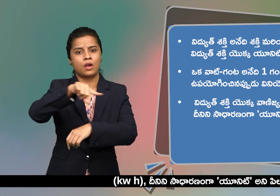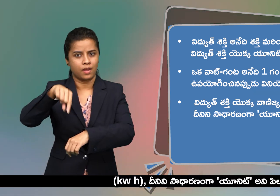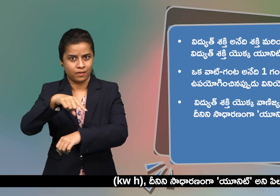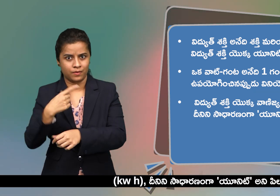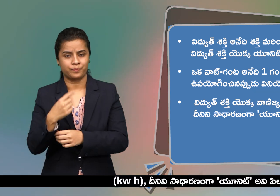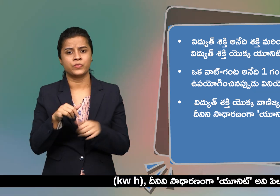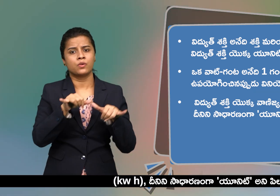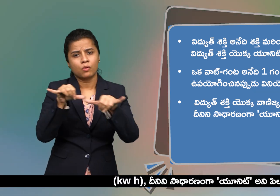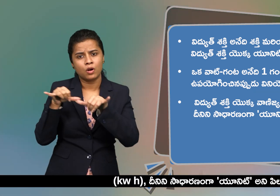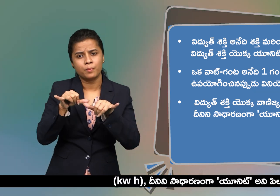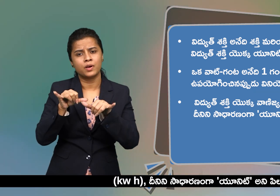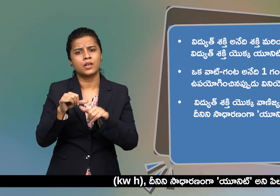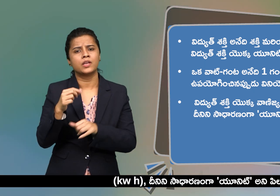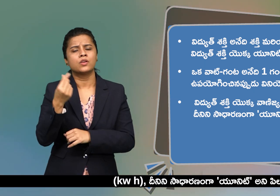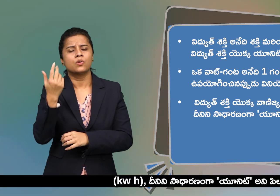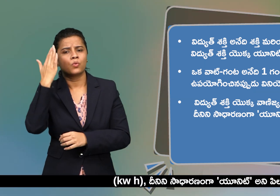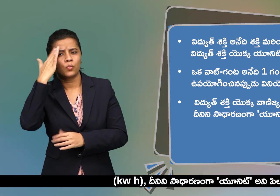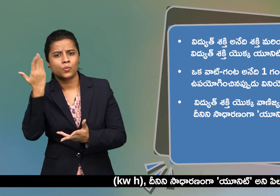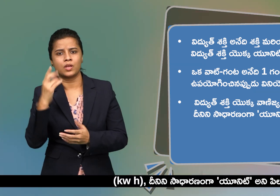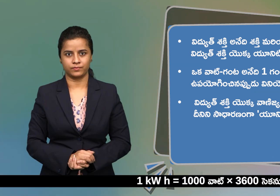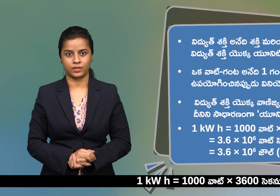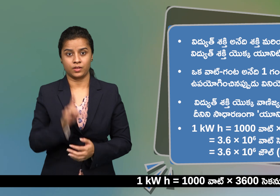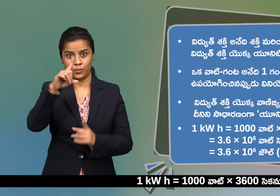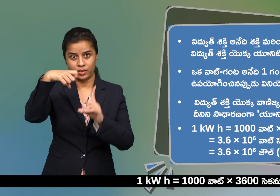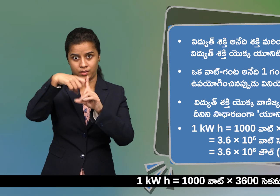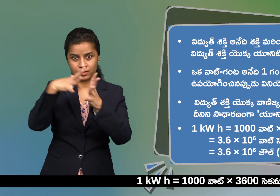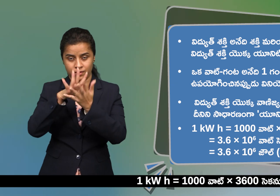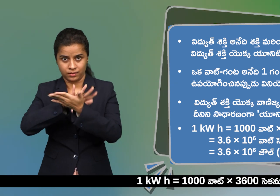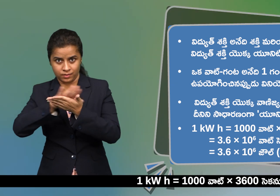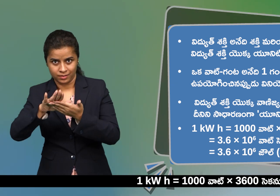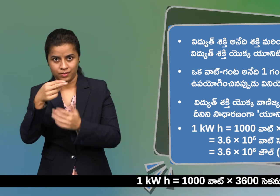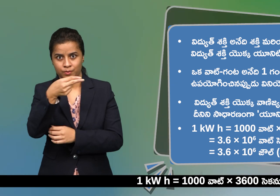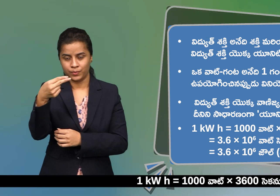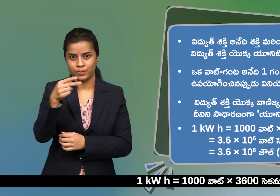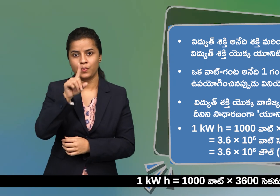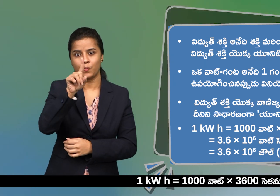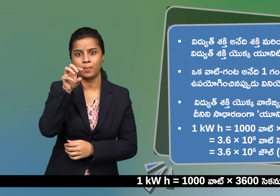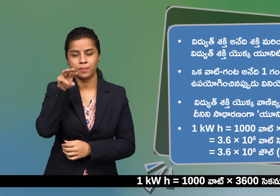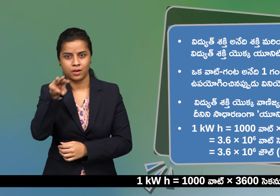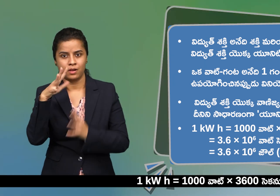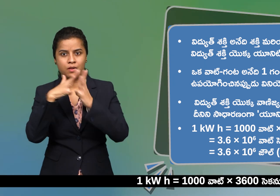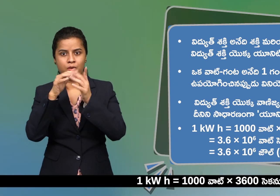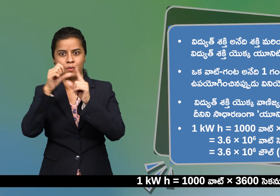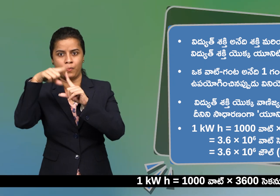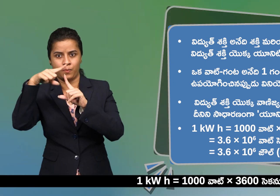దీనిని సాధారణంగా యూనిట్ అని పిలుస్తారు. ఒక కేడబ్ల్యూహెచ్ ఈజ్ ఈక్వల్ టు 1000 వాట్